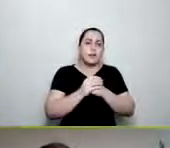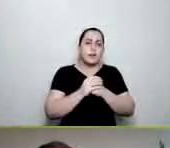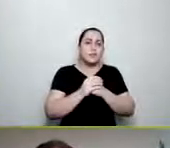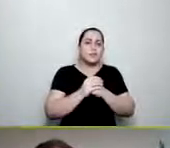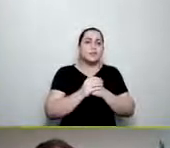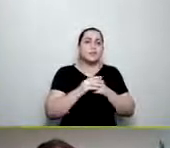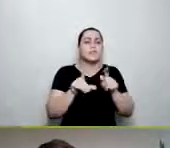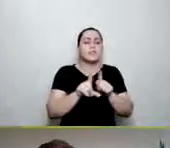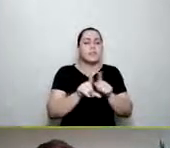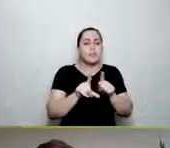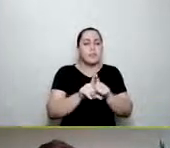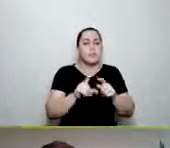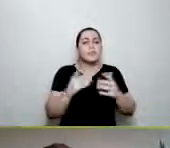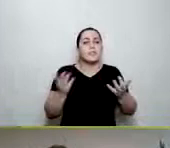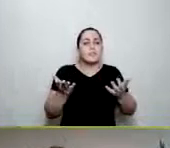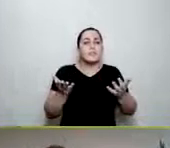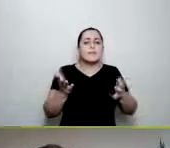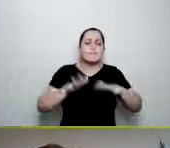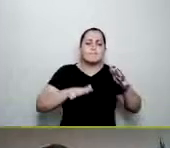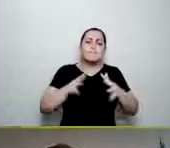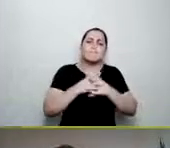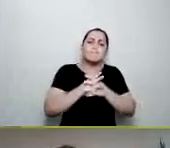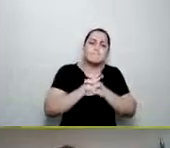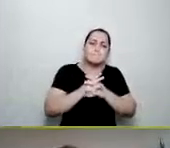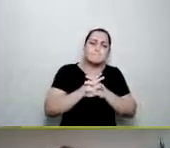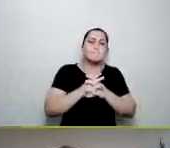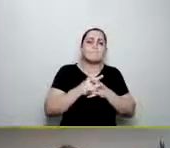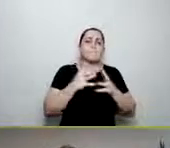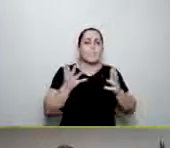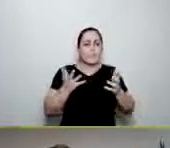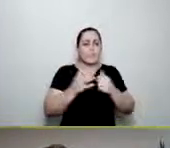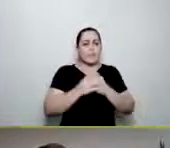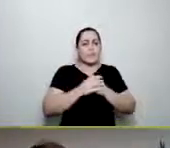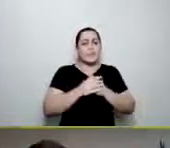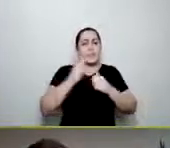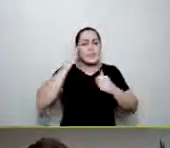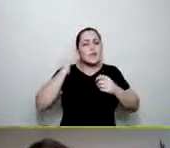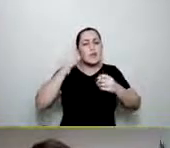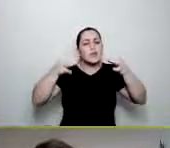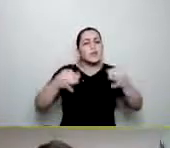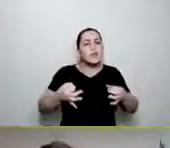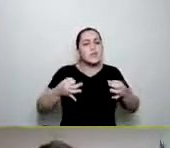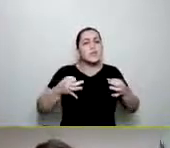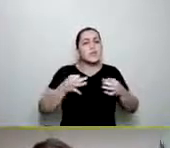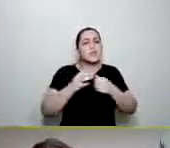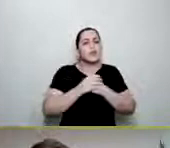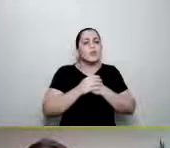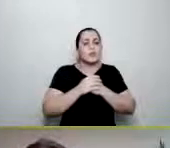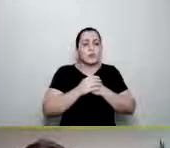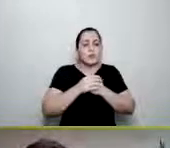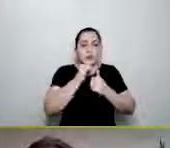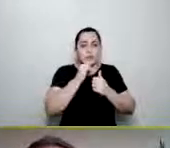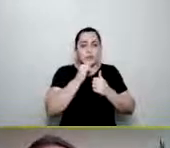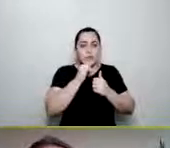dar um número exato para as línguas, é porque é difícil saber exatamente o que a gente conta, né? Aqui, esse mapa